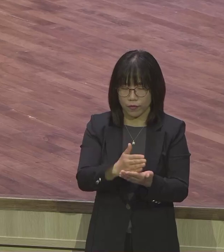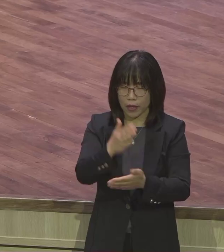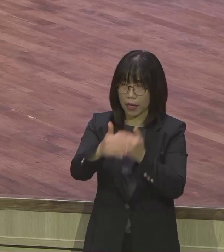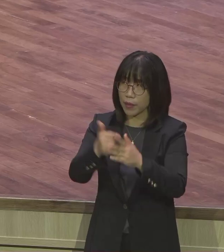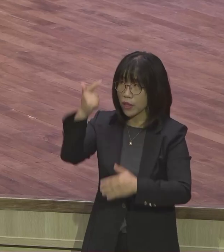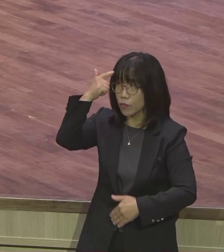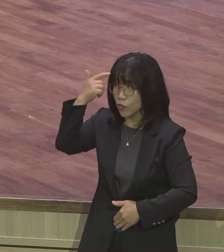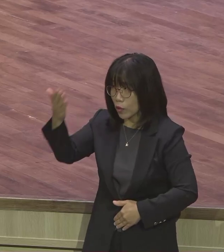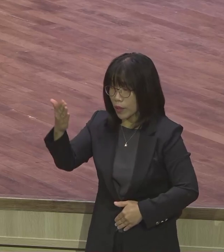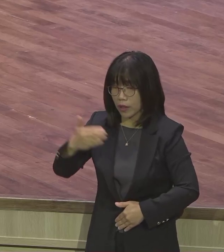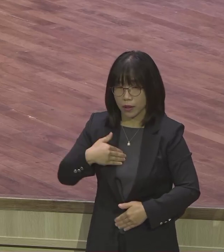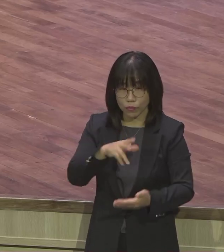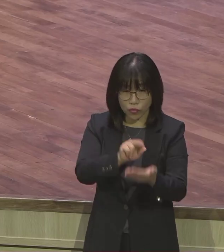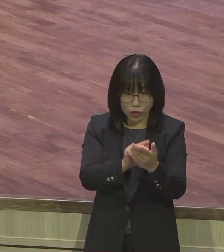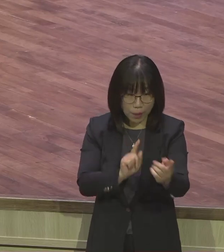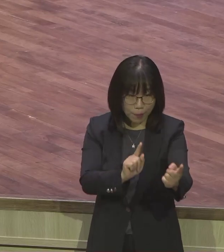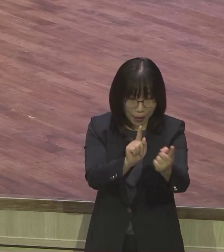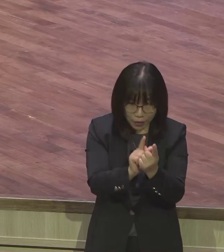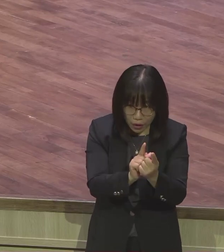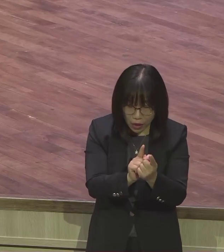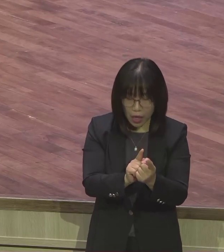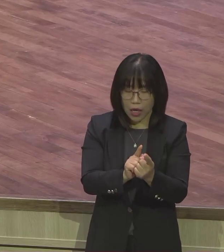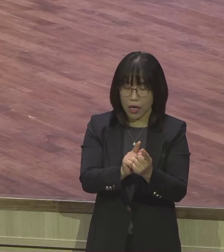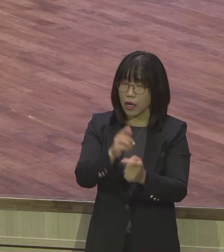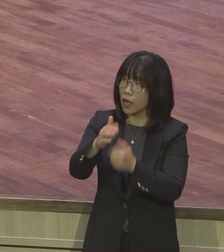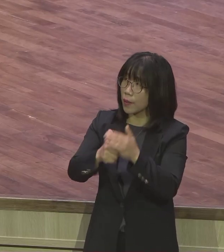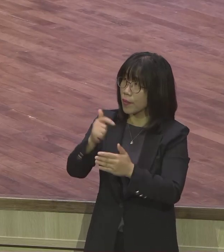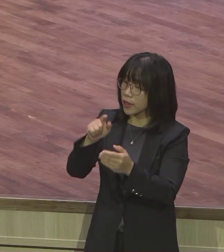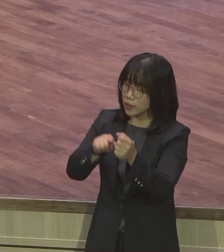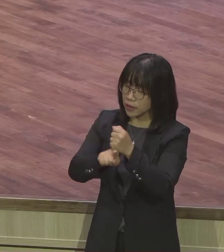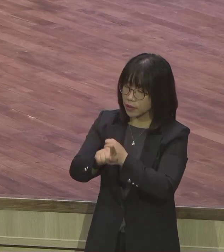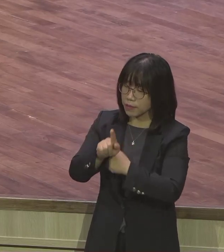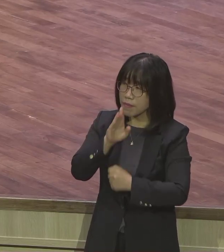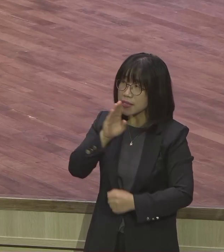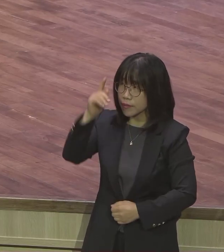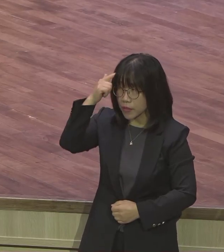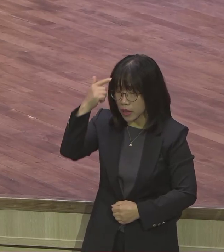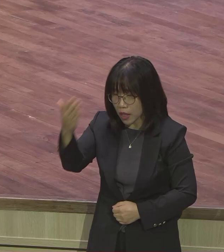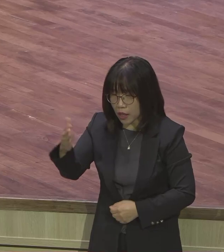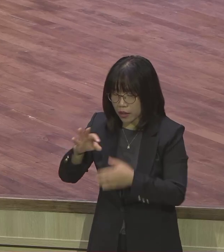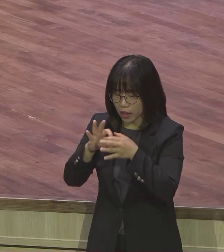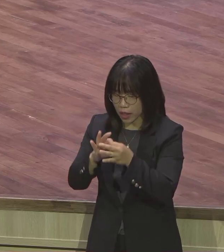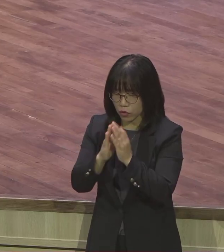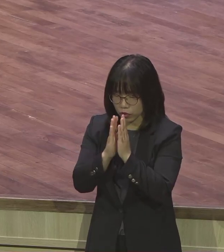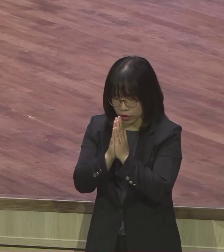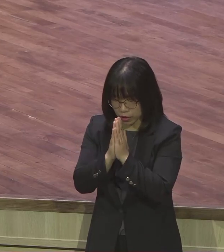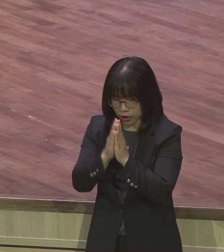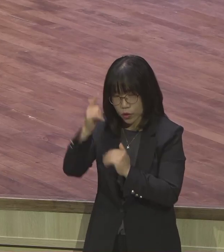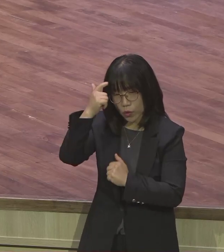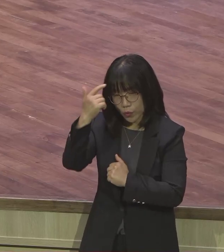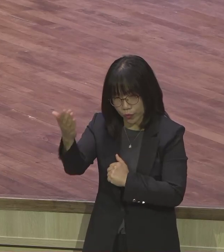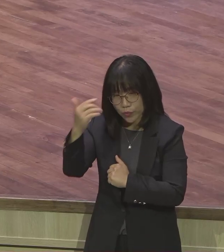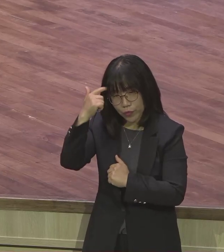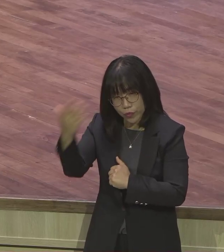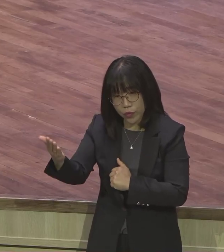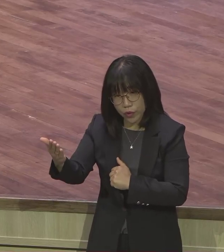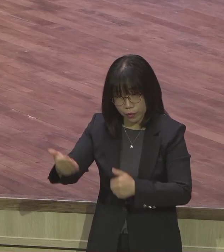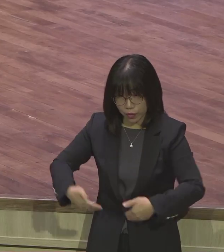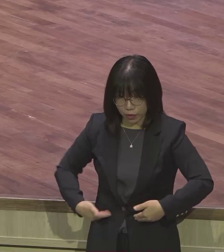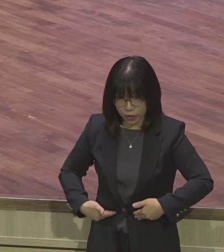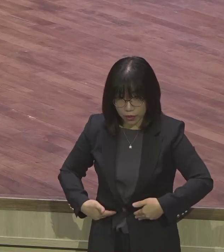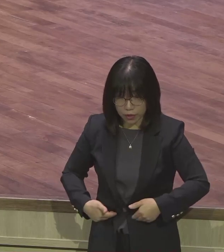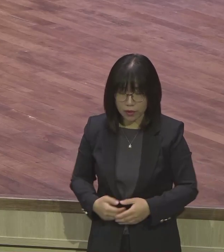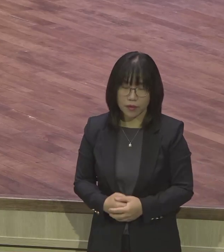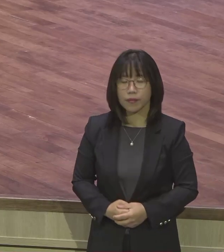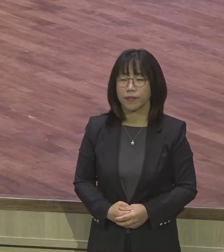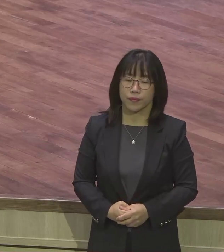하나님의 뜻입니까? 아닙니까? 내 감정, 내 기분, 내 계산 아니에요. 하나님의 뜻입니까? 아닙니까? 그러니까